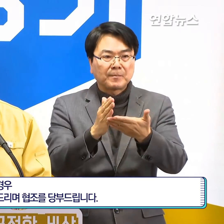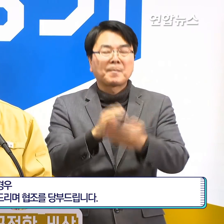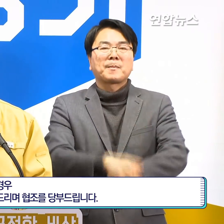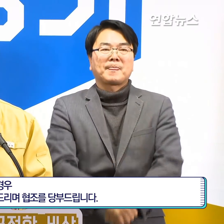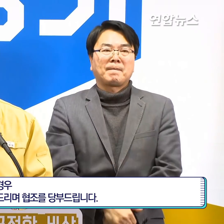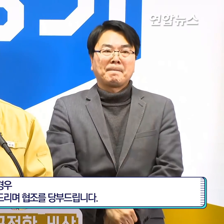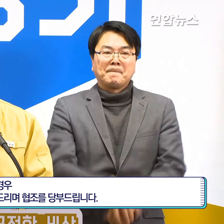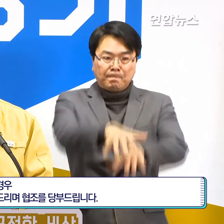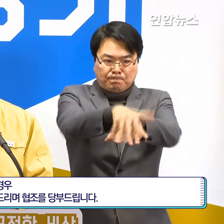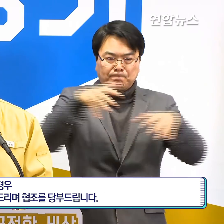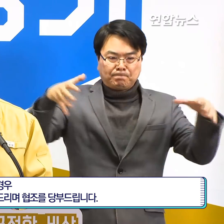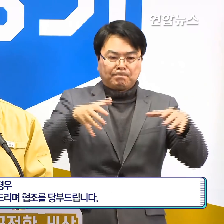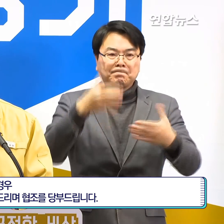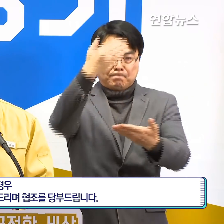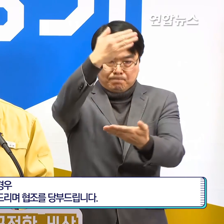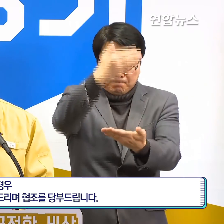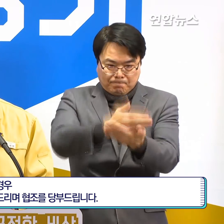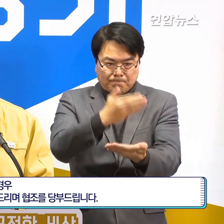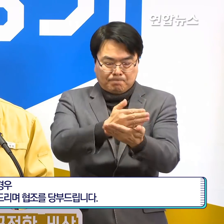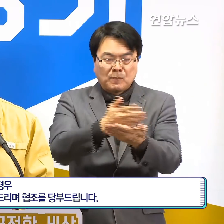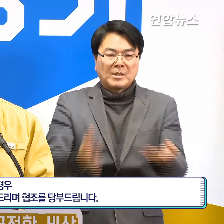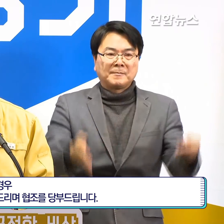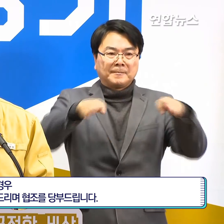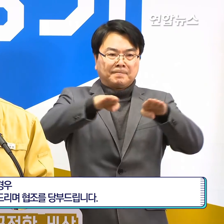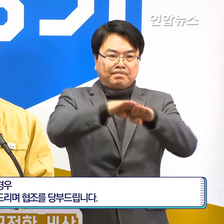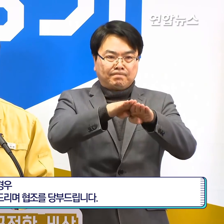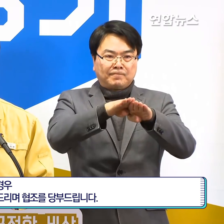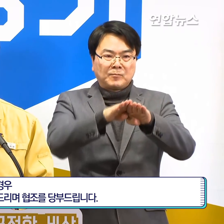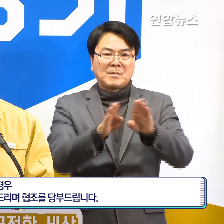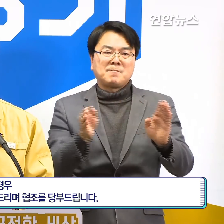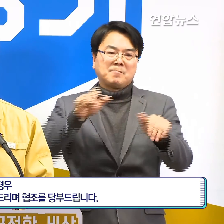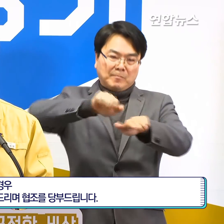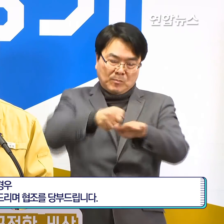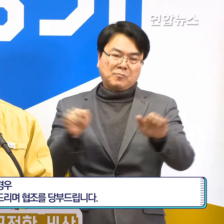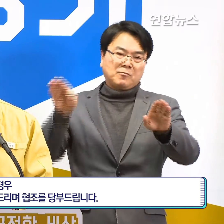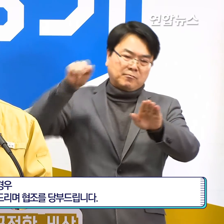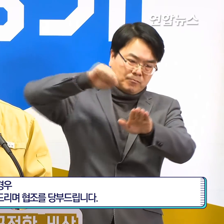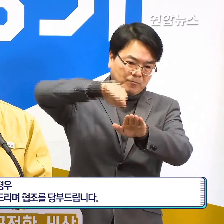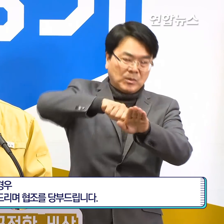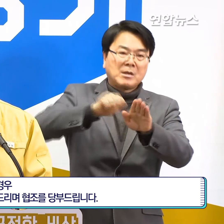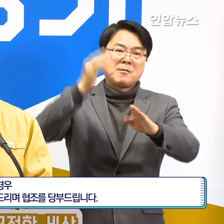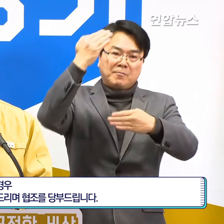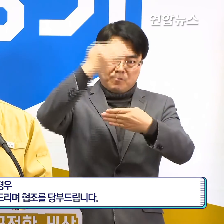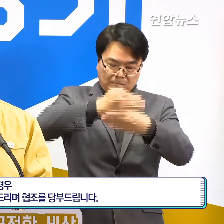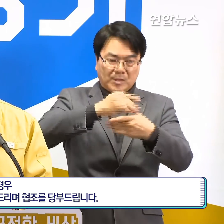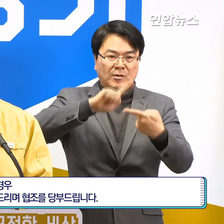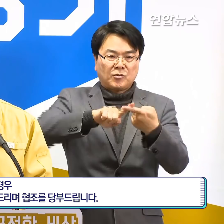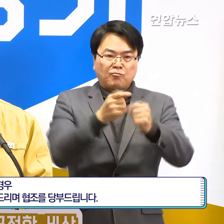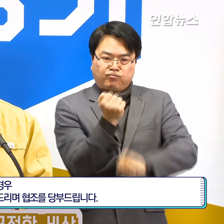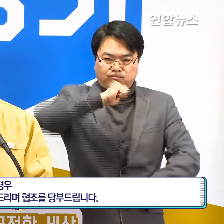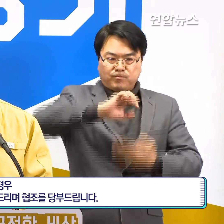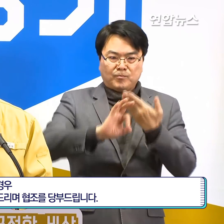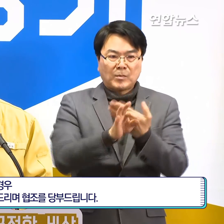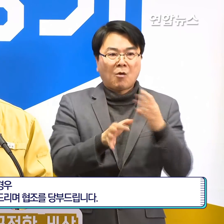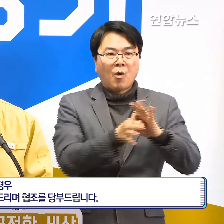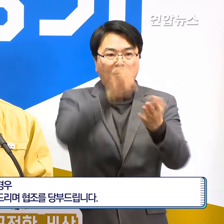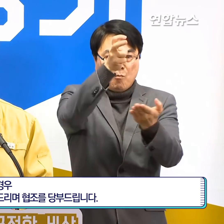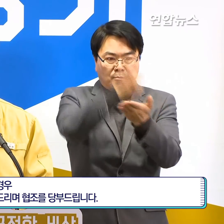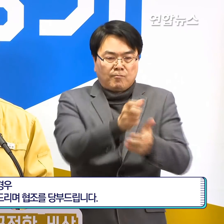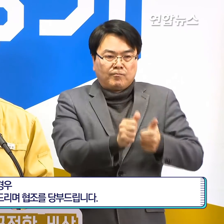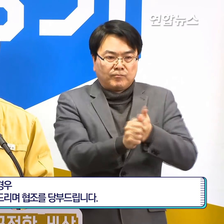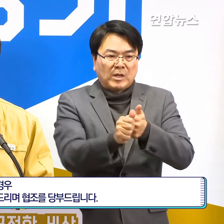집회 금지 및 시설 강제 폐쇄 명령에 위반할 경우 관련 법에 따라 처벌될 수 있다는 점을